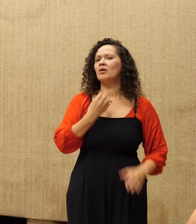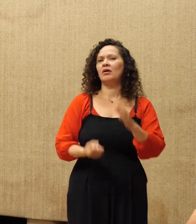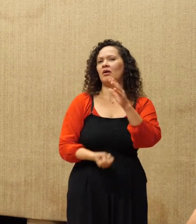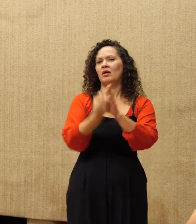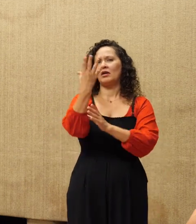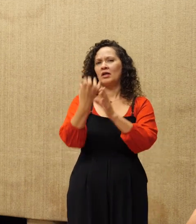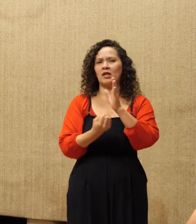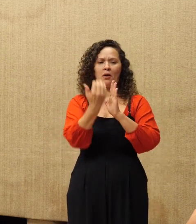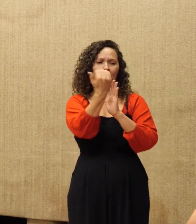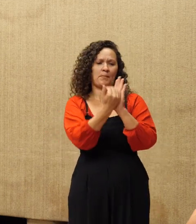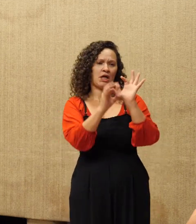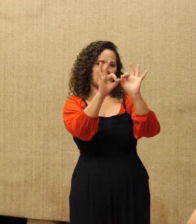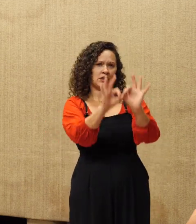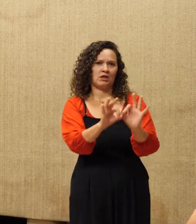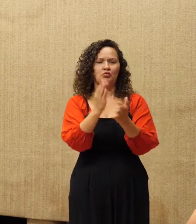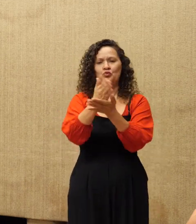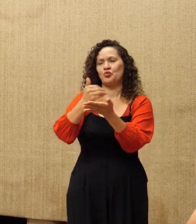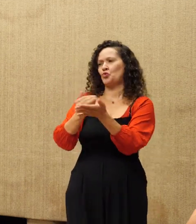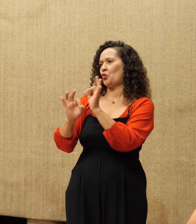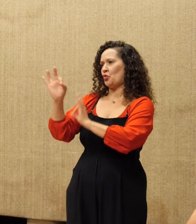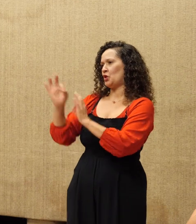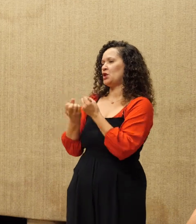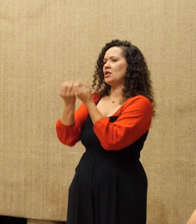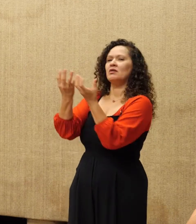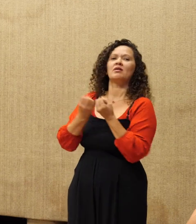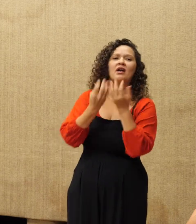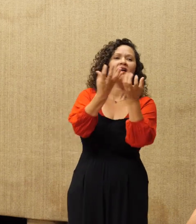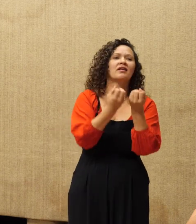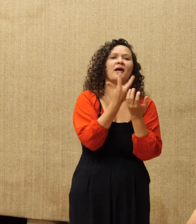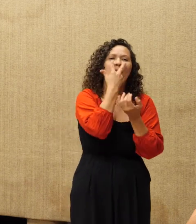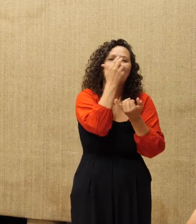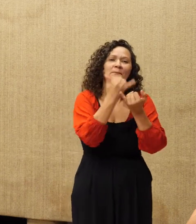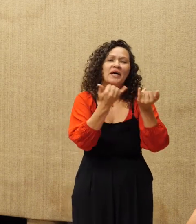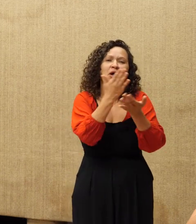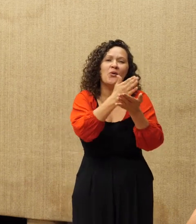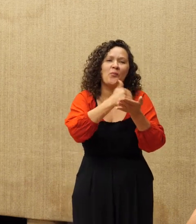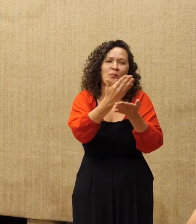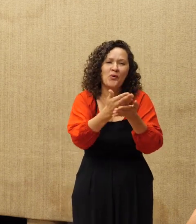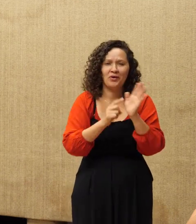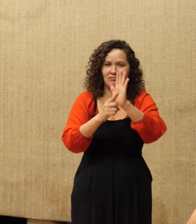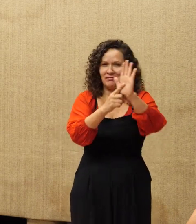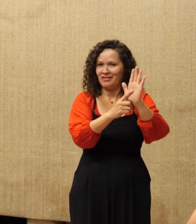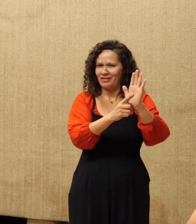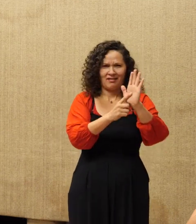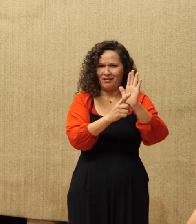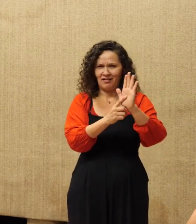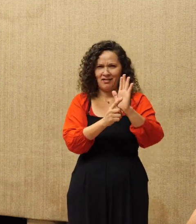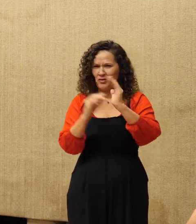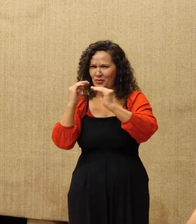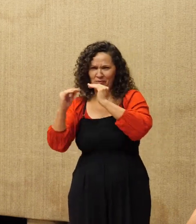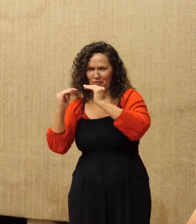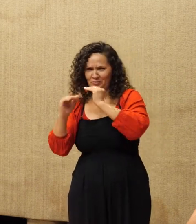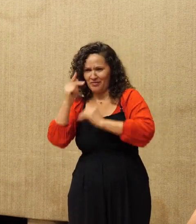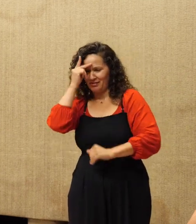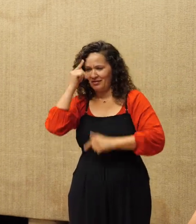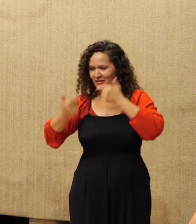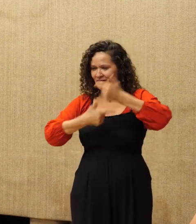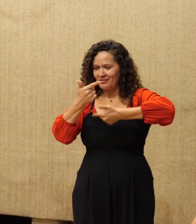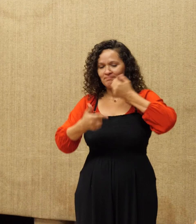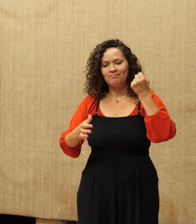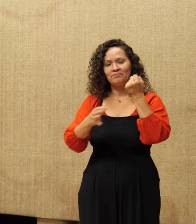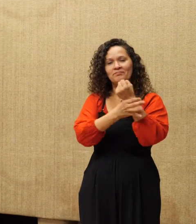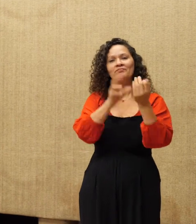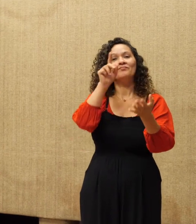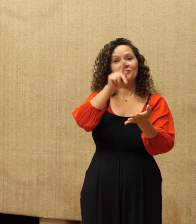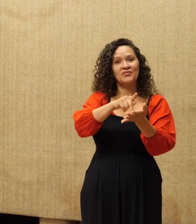criar receitas prontas, né, como se fosse um bolo, e apresentar, porque quem está lá na ponta é quem faz a